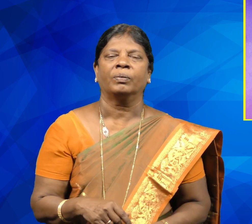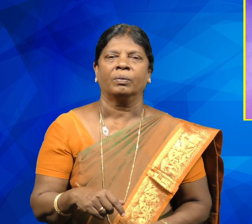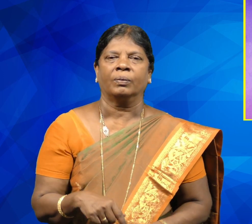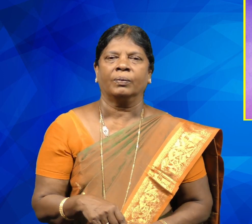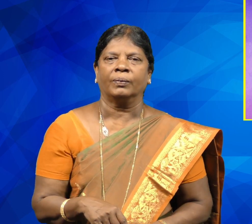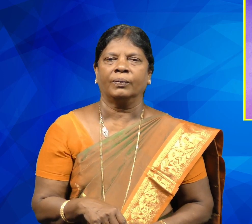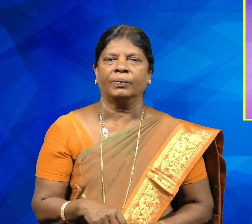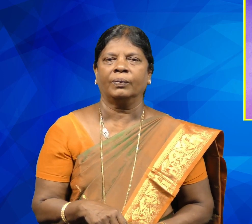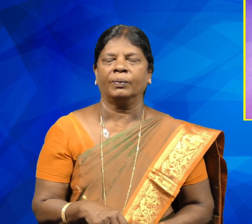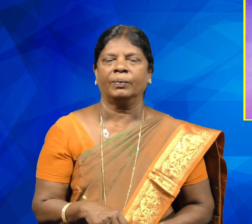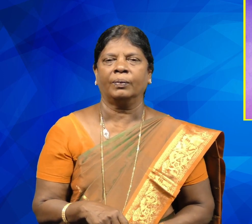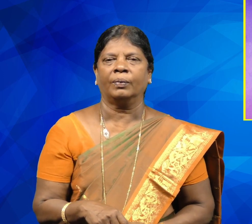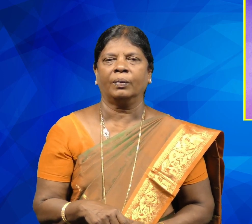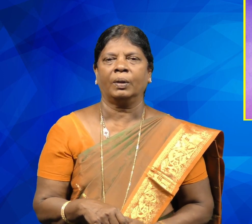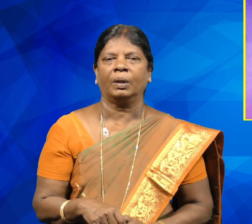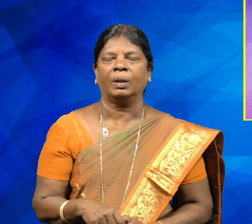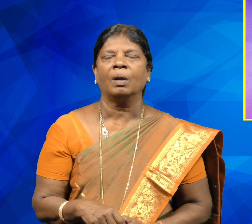ஒலிபரப்பாகிக் கொண்டிருக்கும்